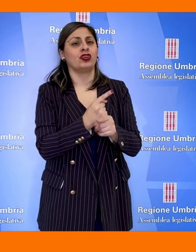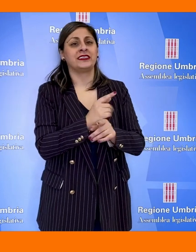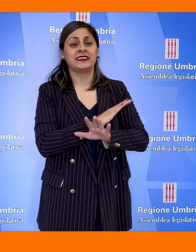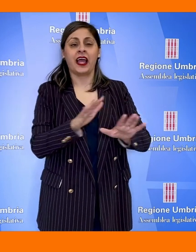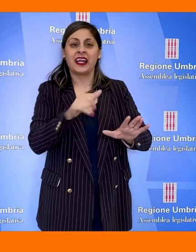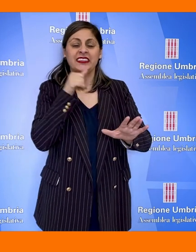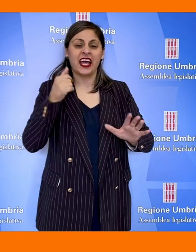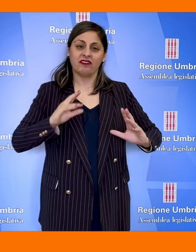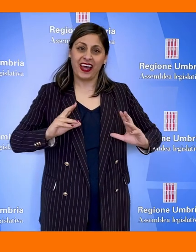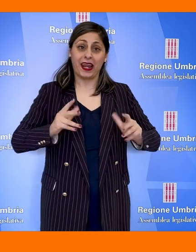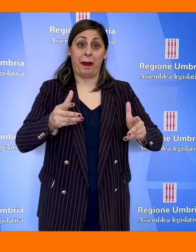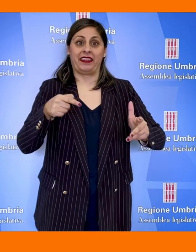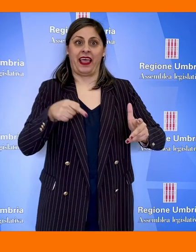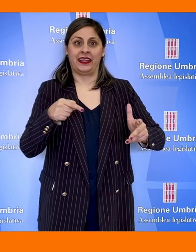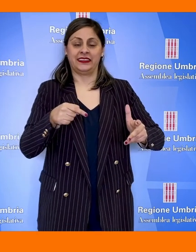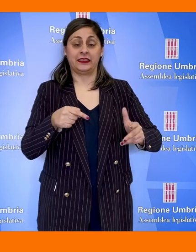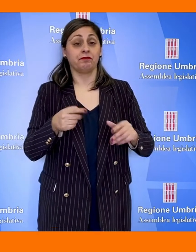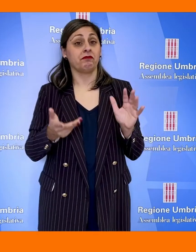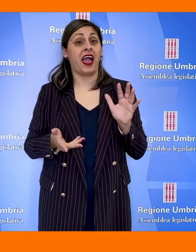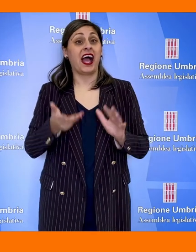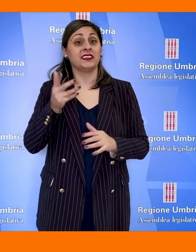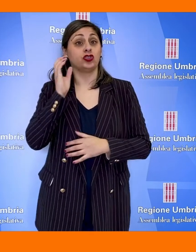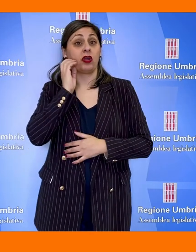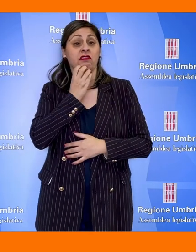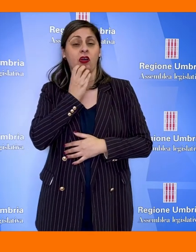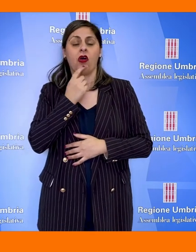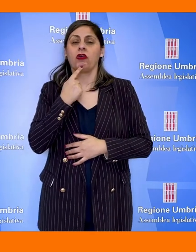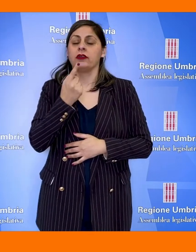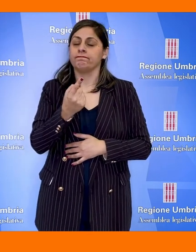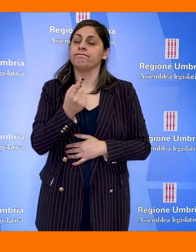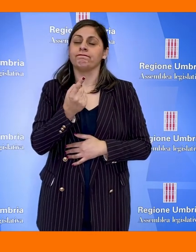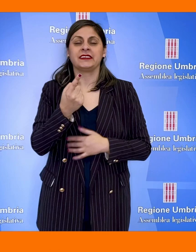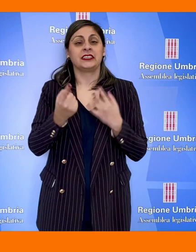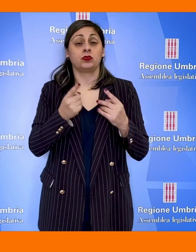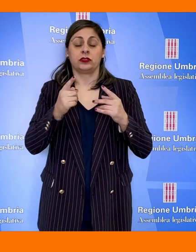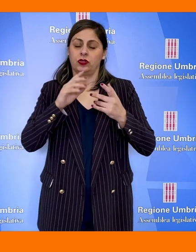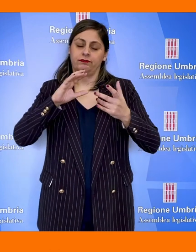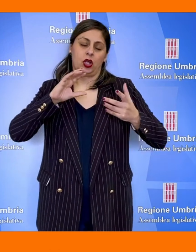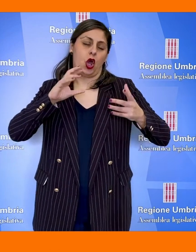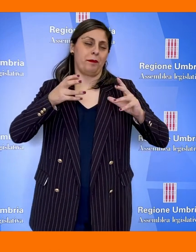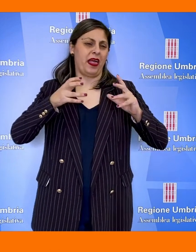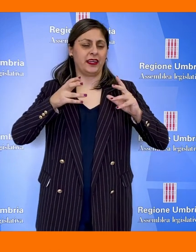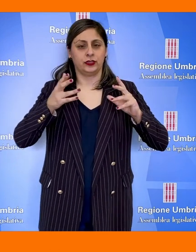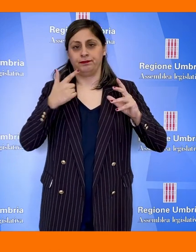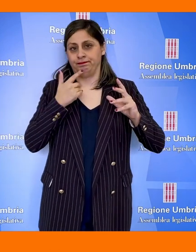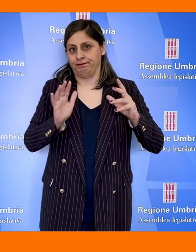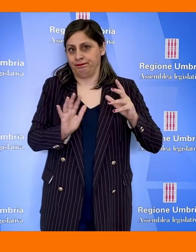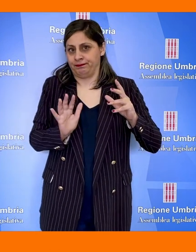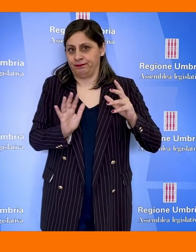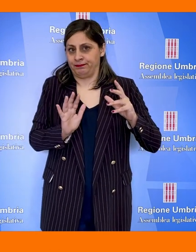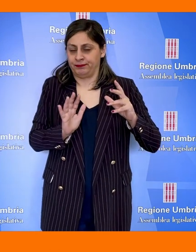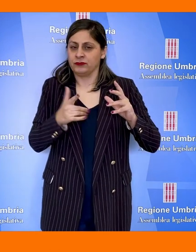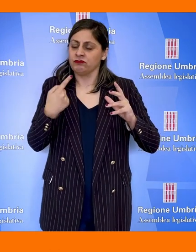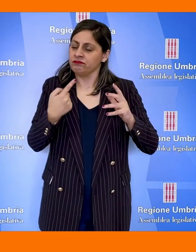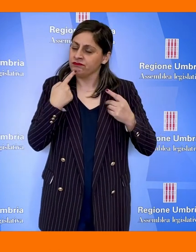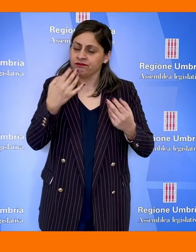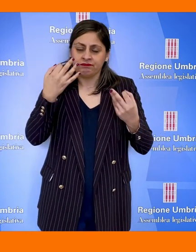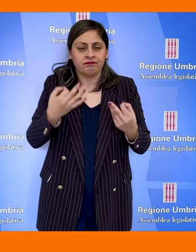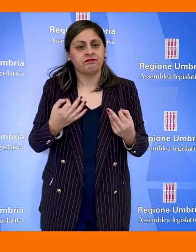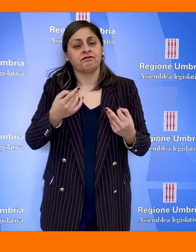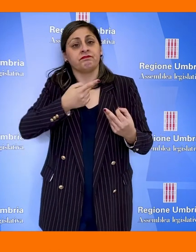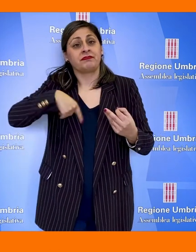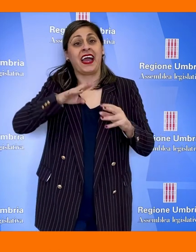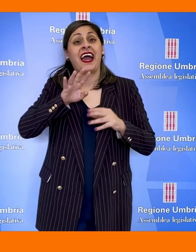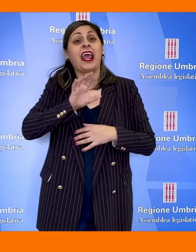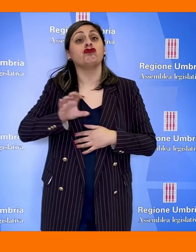definite indispensabili per la ripartenza. L'assessore Fioroni, nel definire il quadro complesso e drammatico, ha assicurato